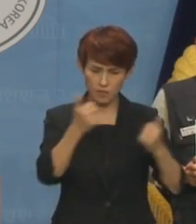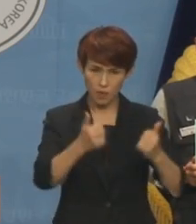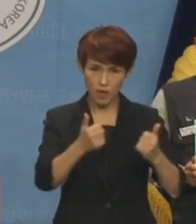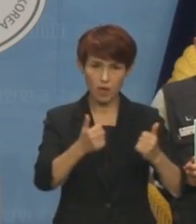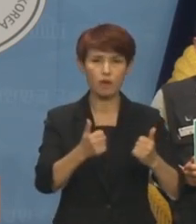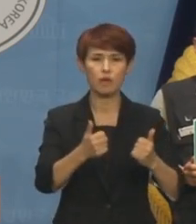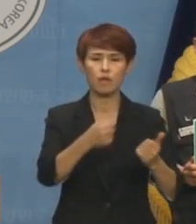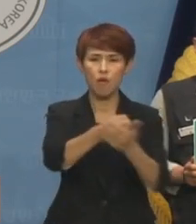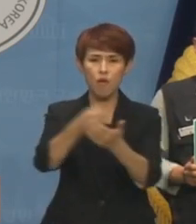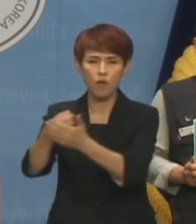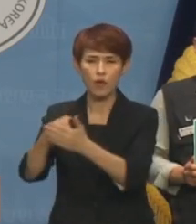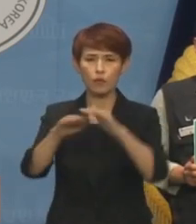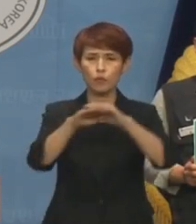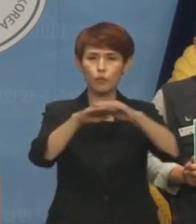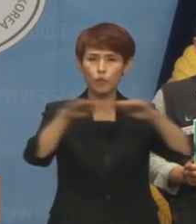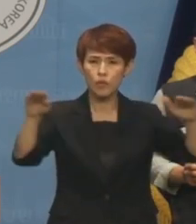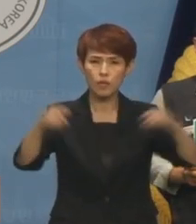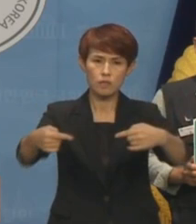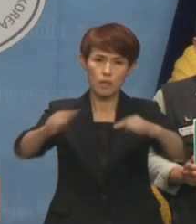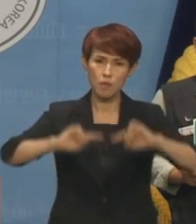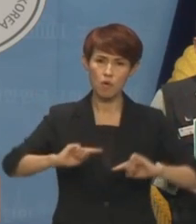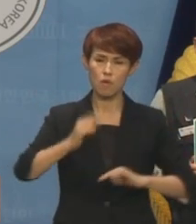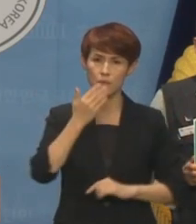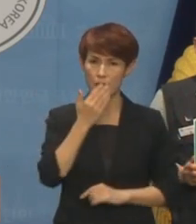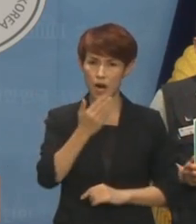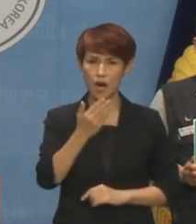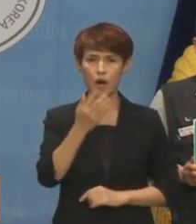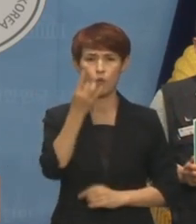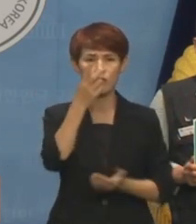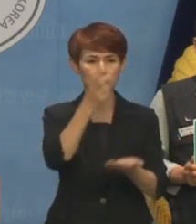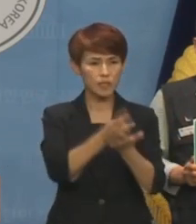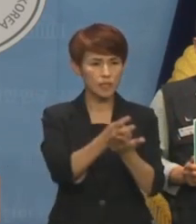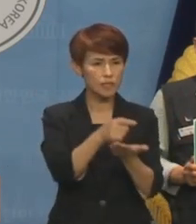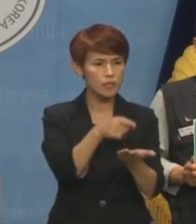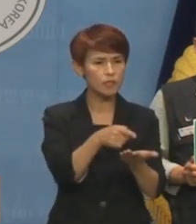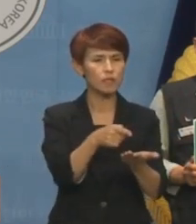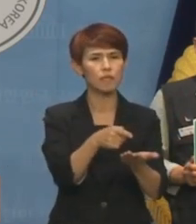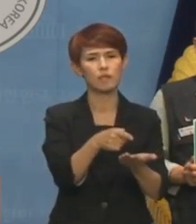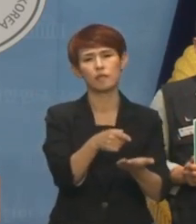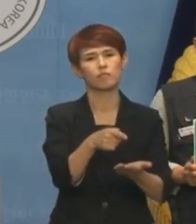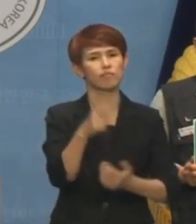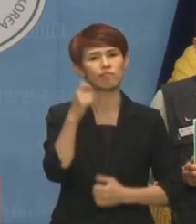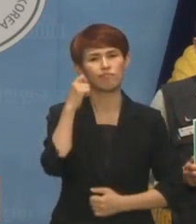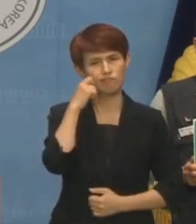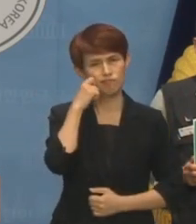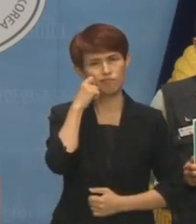의사결정에서 동등하고 실질적으로 참여해야 한다는 원칙이 구현되지 못하는